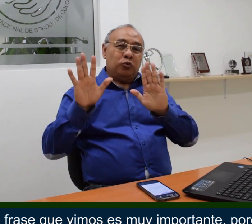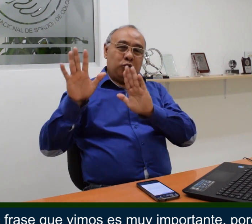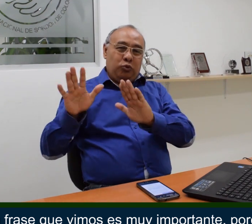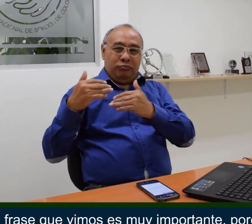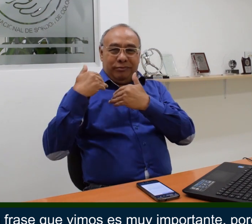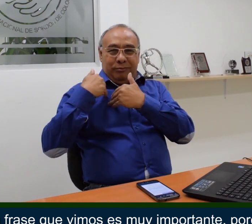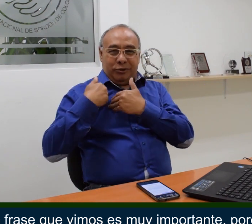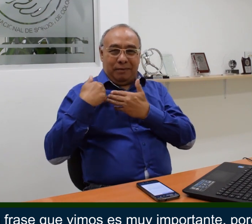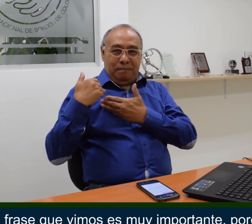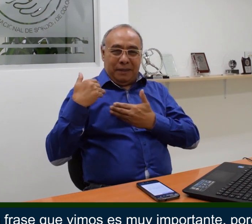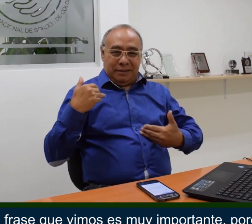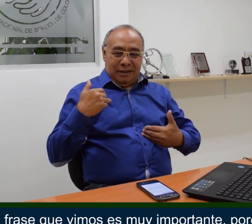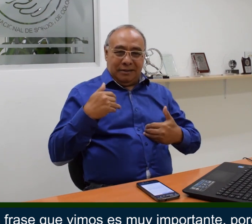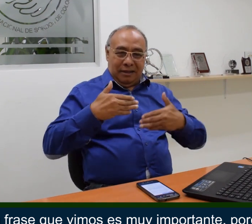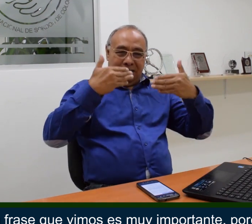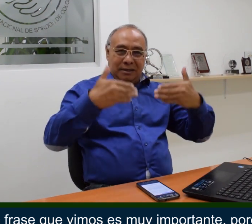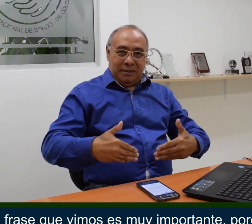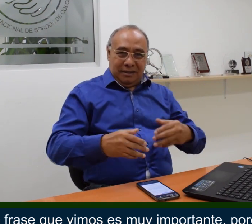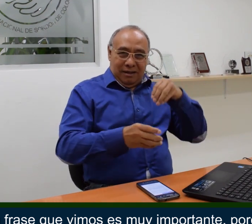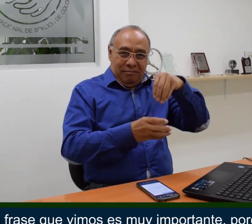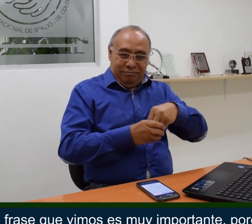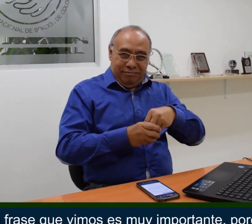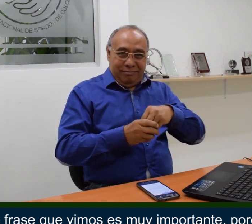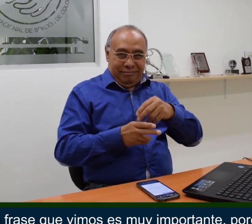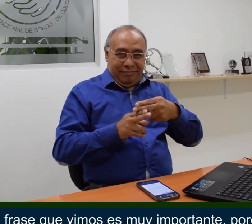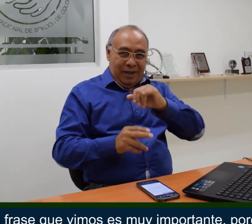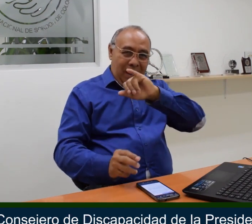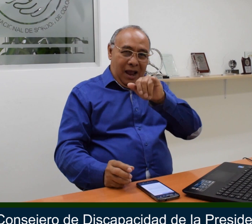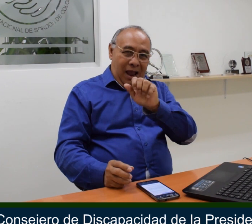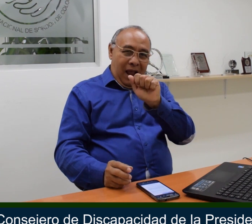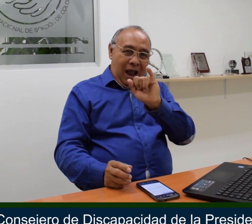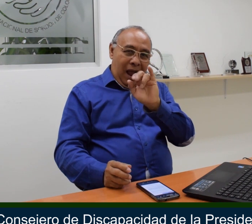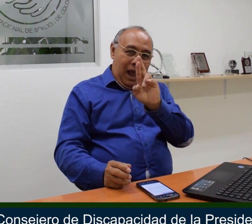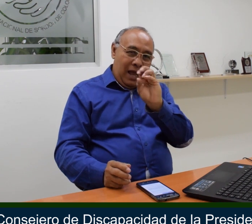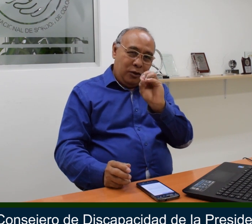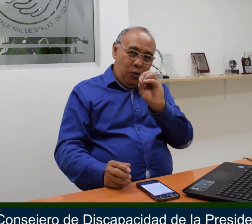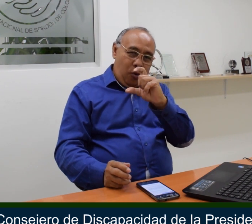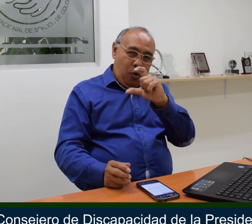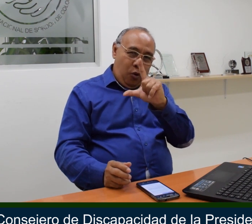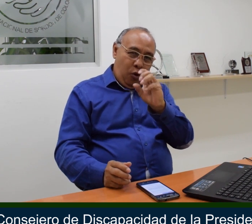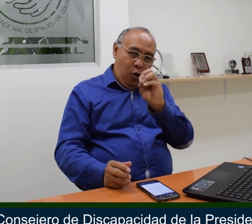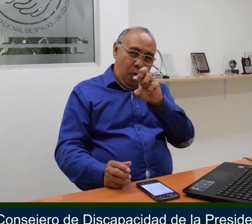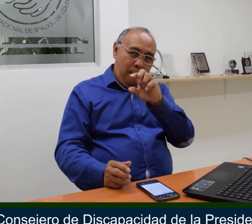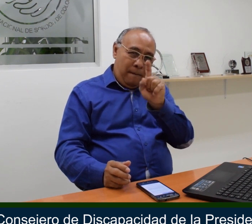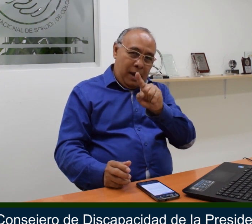un comunicado realizado por el consejero de discapacidad de la